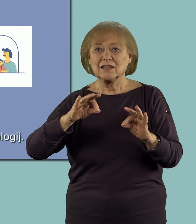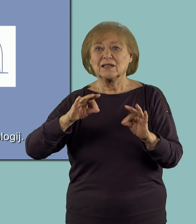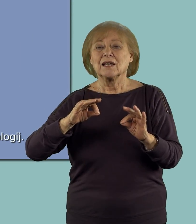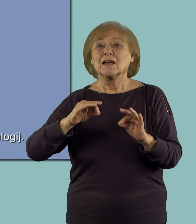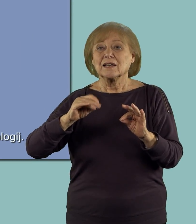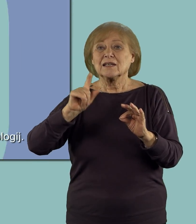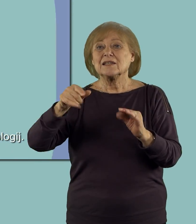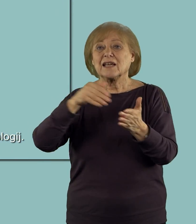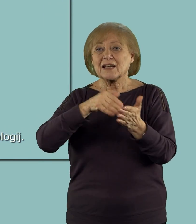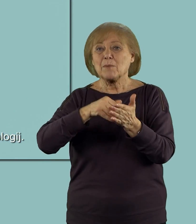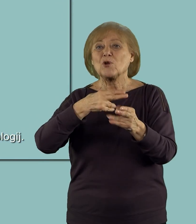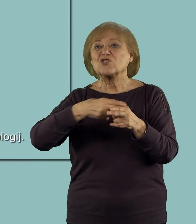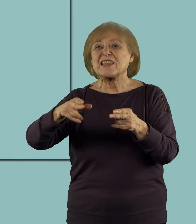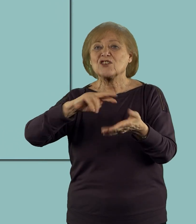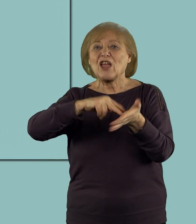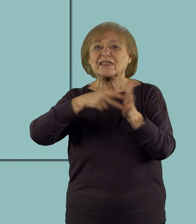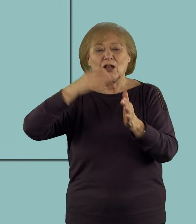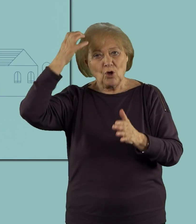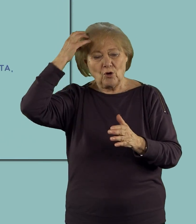rabe novih, čistejših tehnologij.